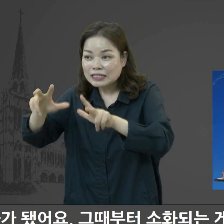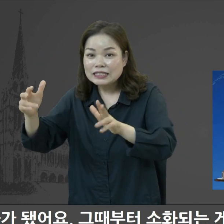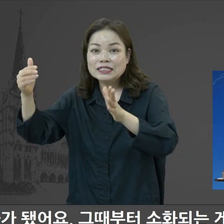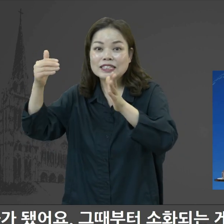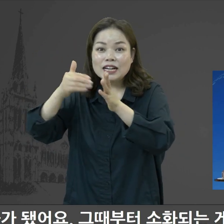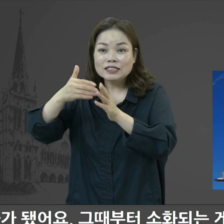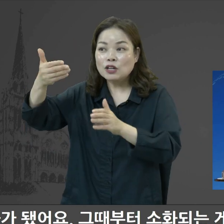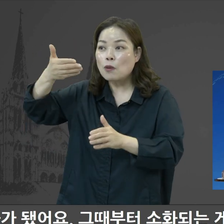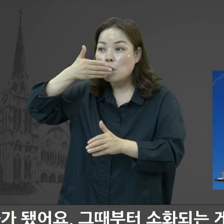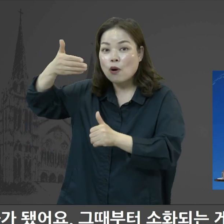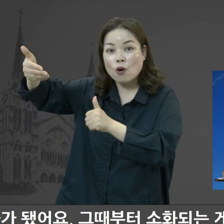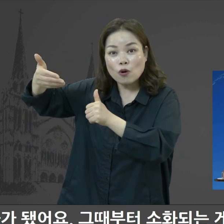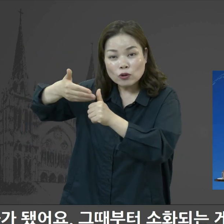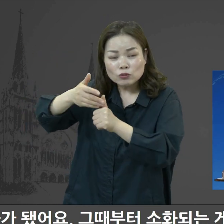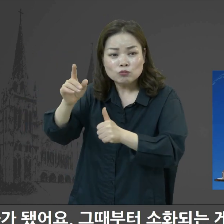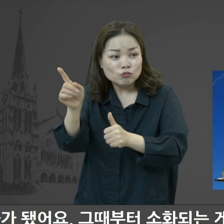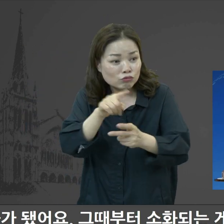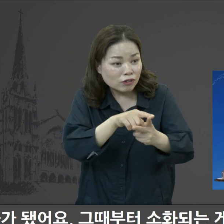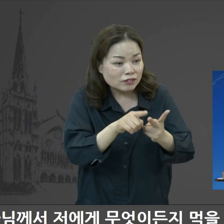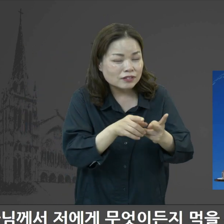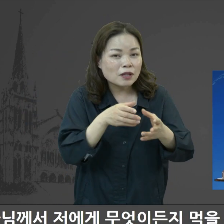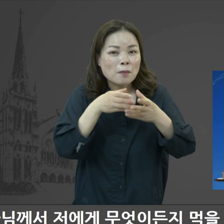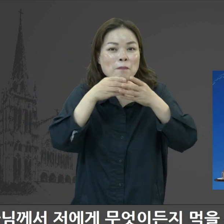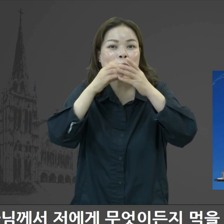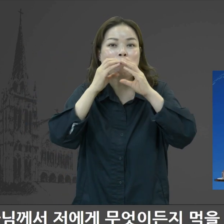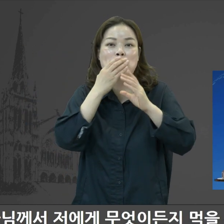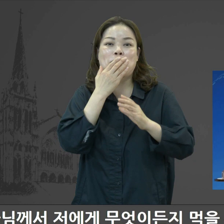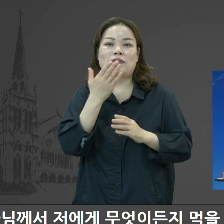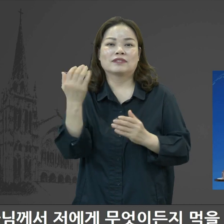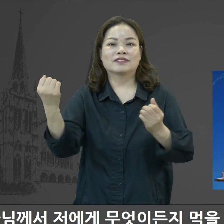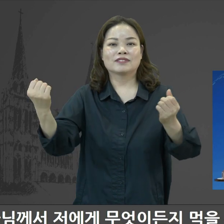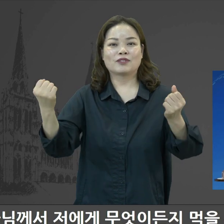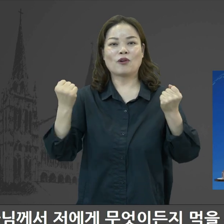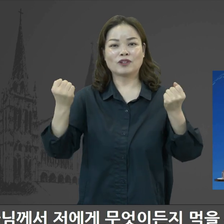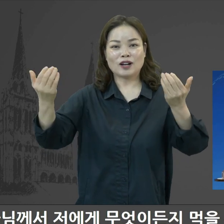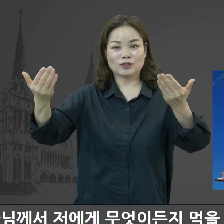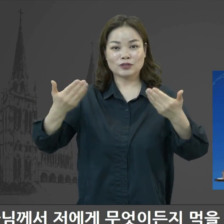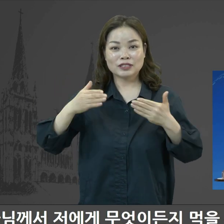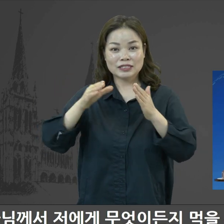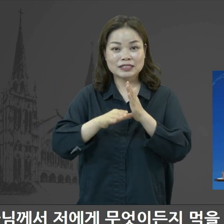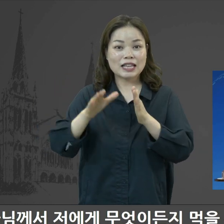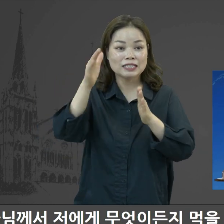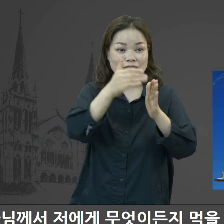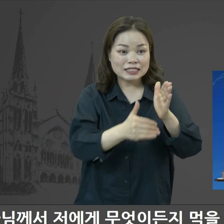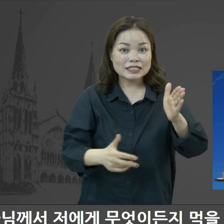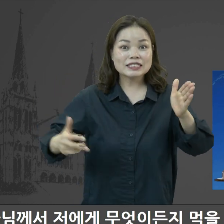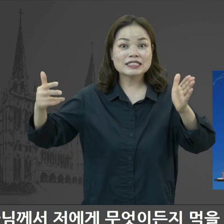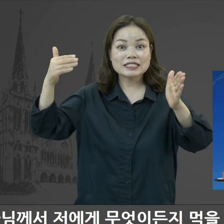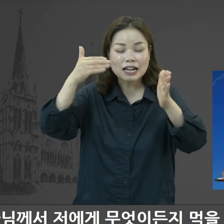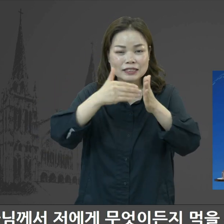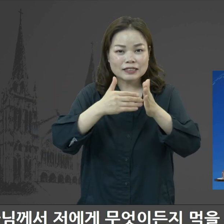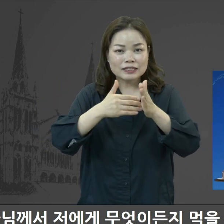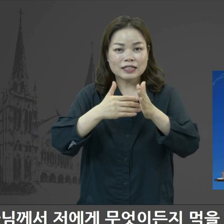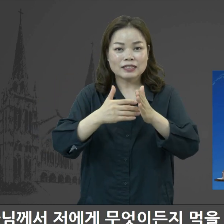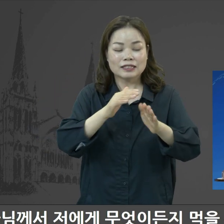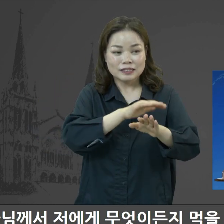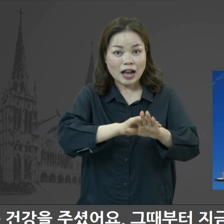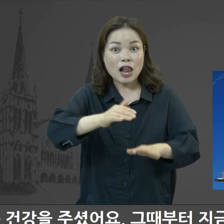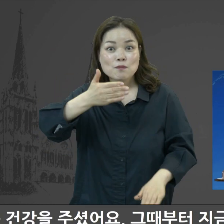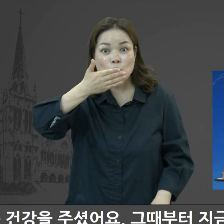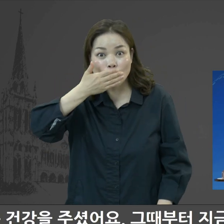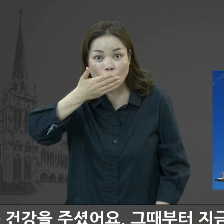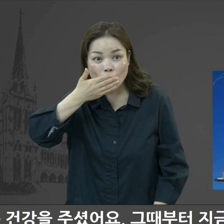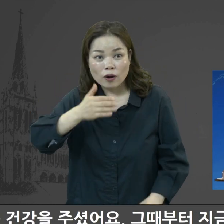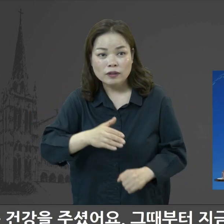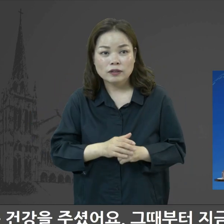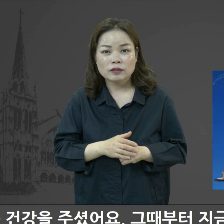무엇이든지 먹을 수 있고 무엇이든지 마실 수 있는 건강을 주셨어요. 그때부터 지금까지 제가 잘 먹어요. 그리고